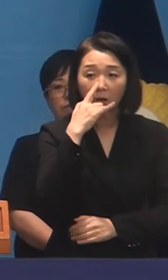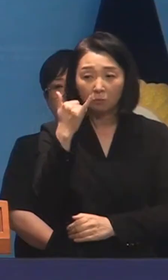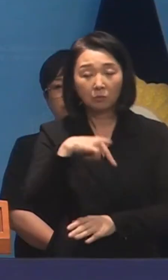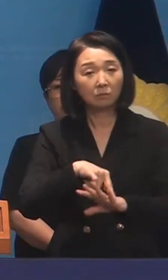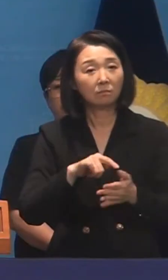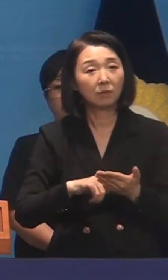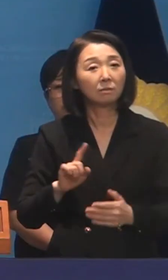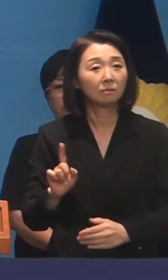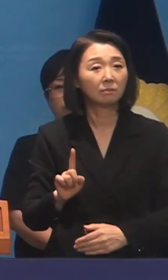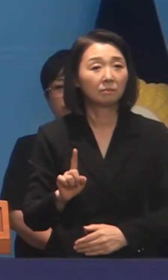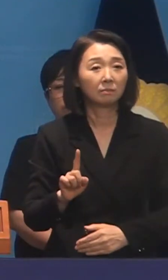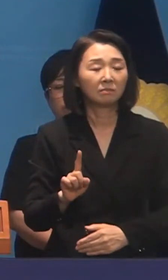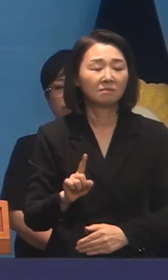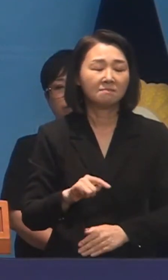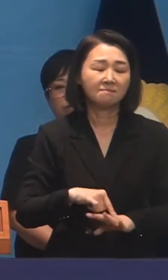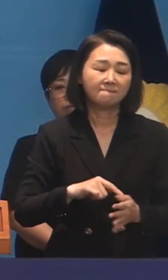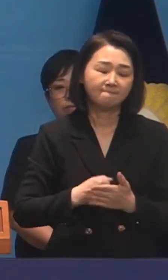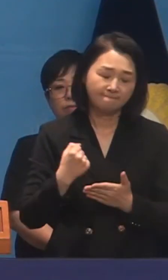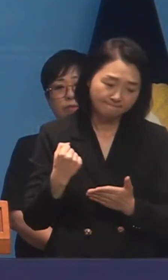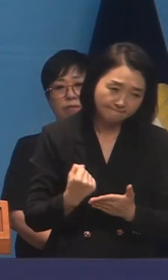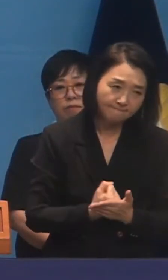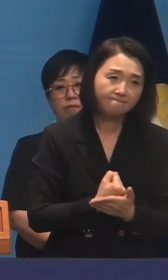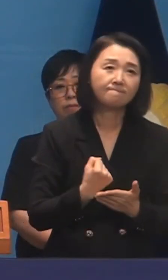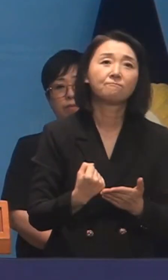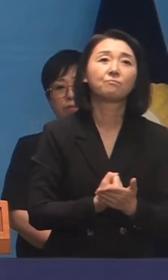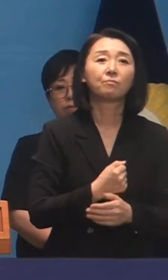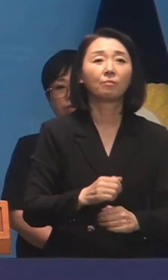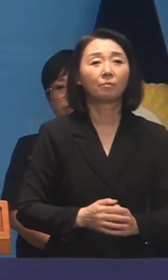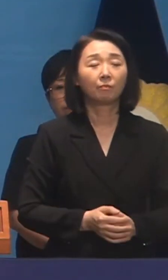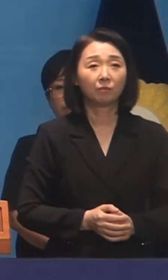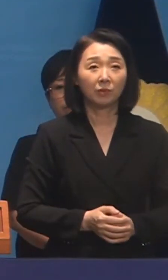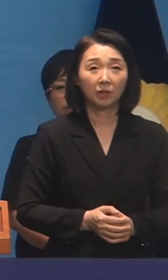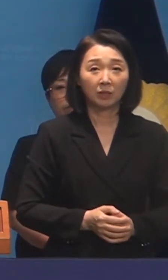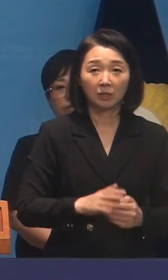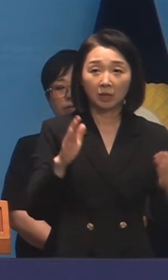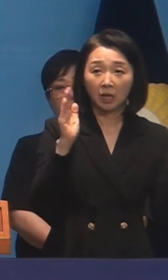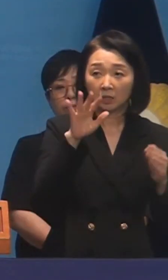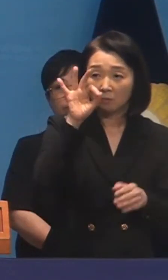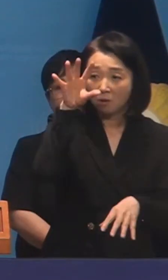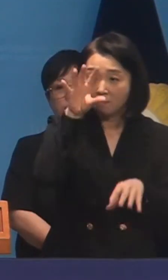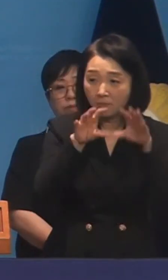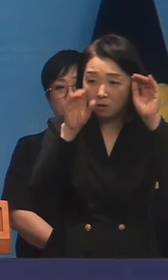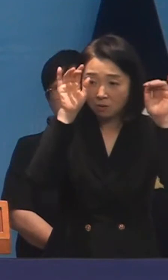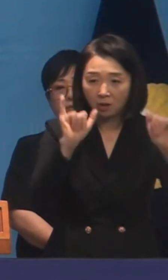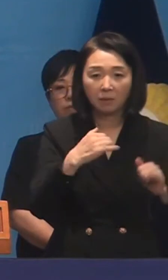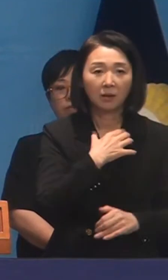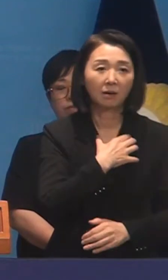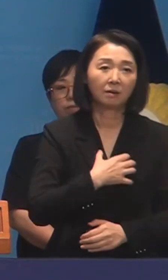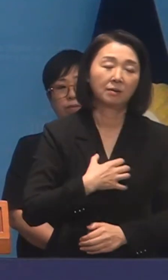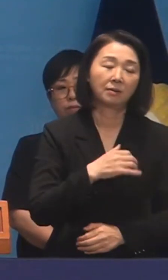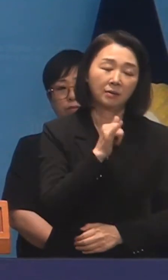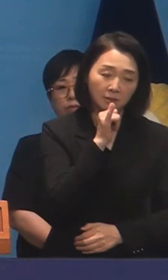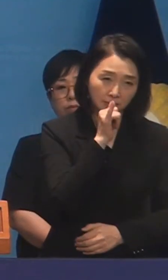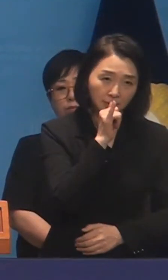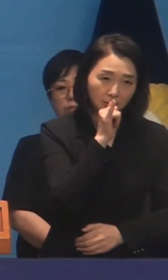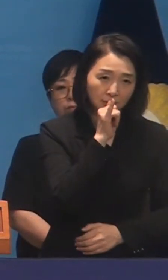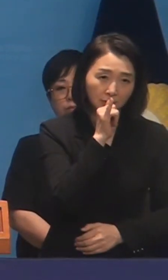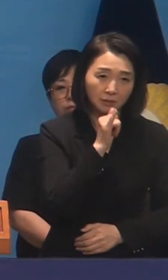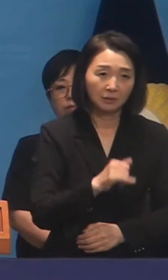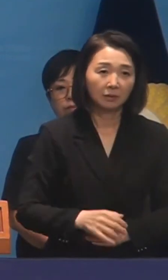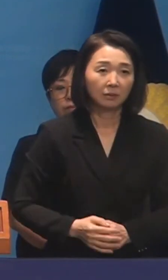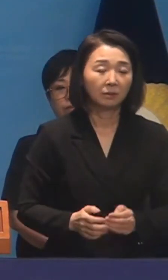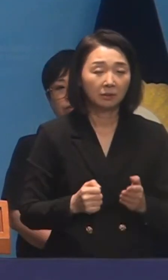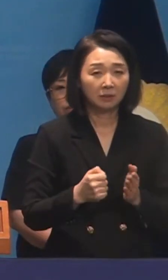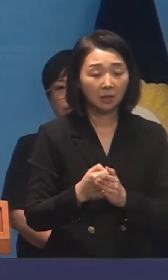부모님의 마음은 찢어질 듯이 아팠고, 혹시 우리 아이들이 그것을 배우면 어떡하나 하는 걱정에 내몰리게 됐다는 것입니다. 그렇기